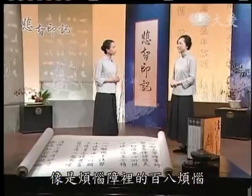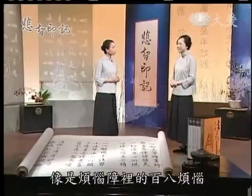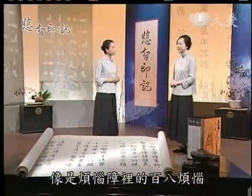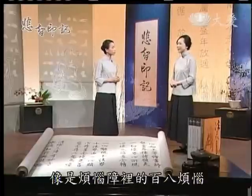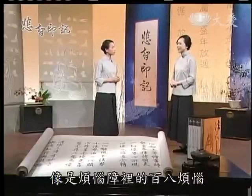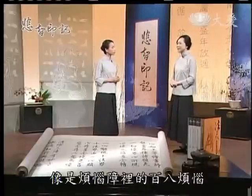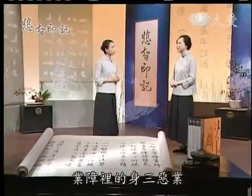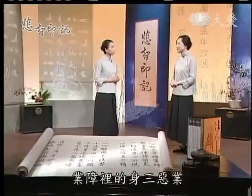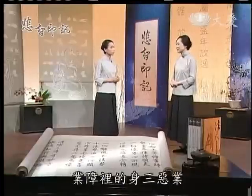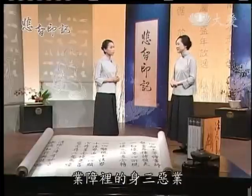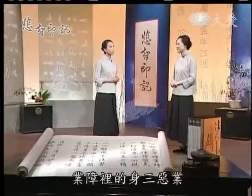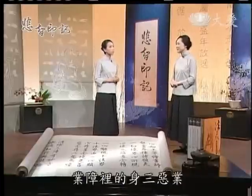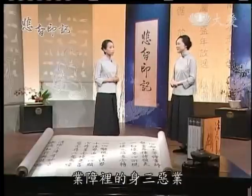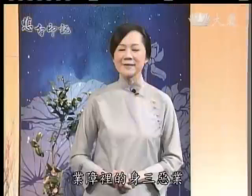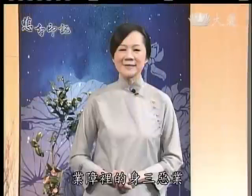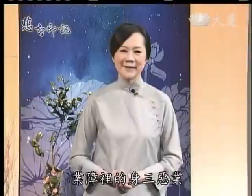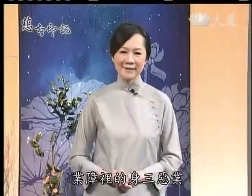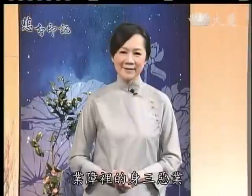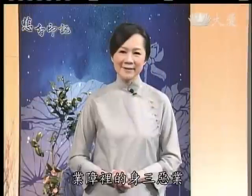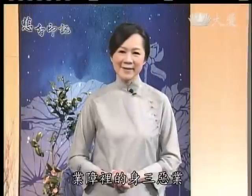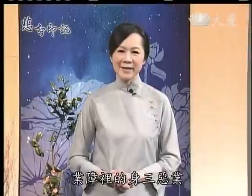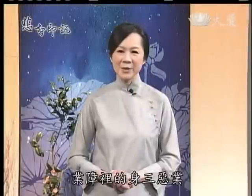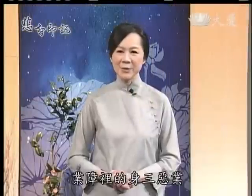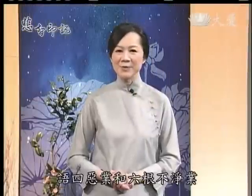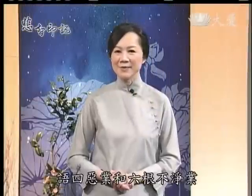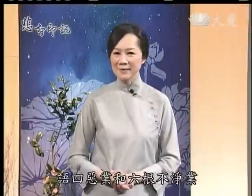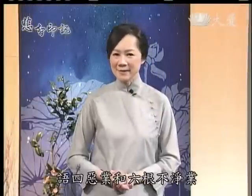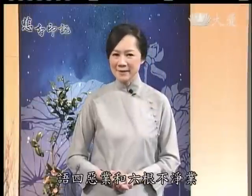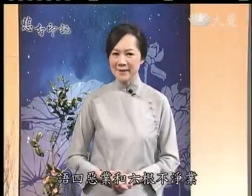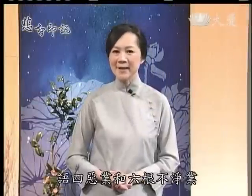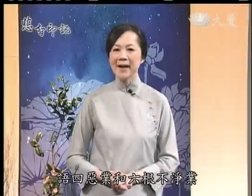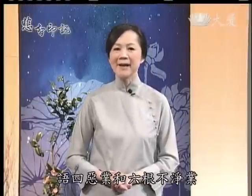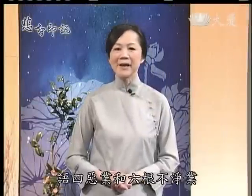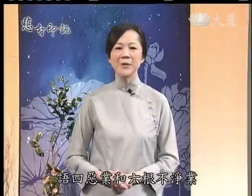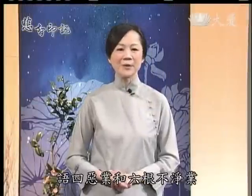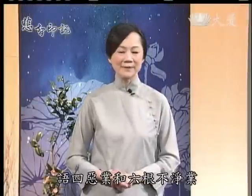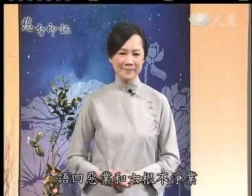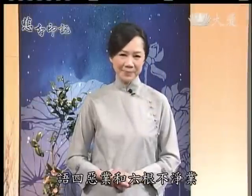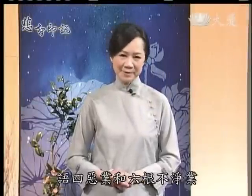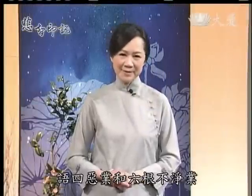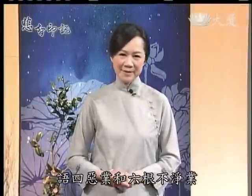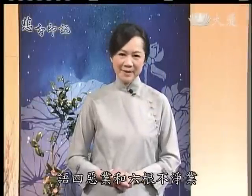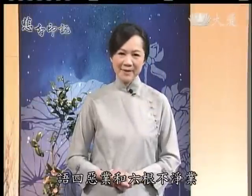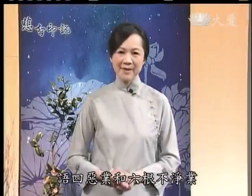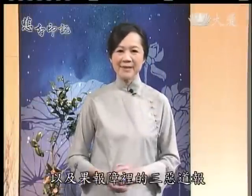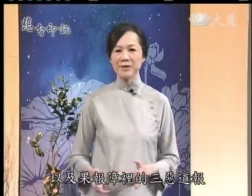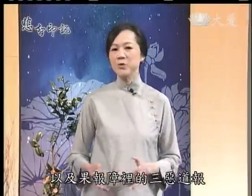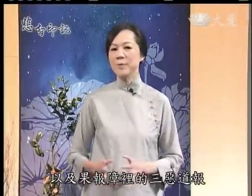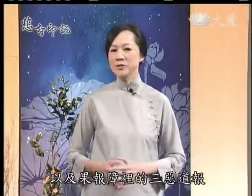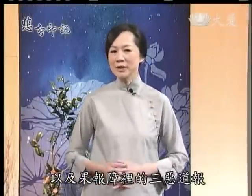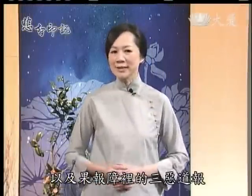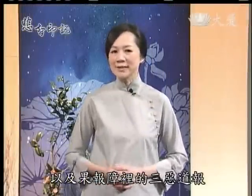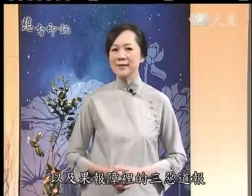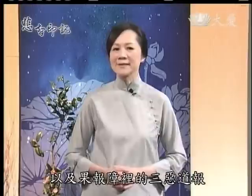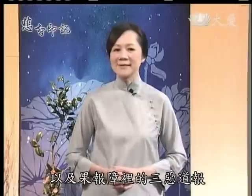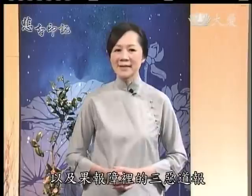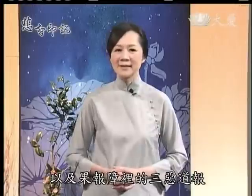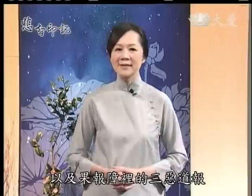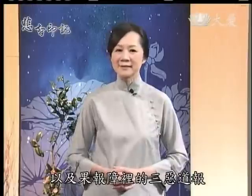烦恼，业障里的身三恶业、语四恶业和六根不净业，以及果报障里的三恶